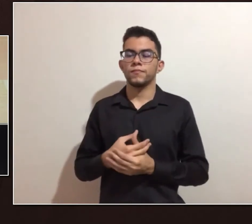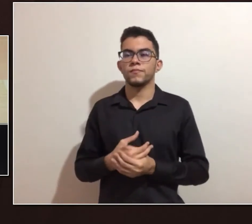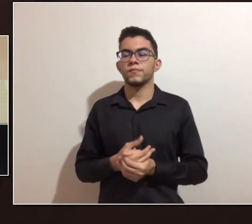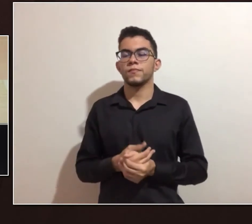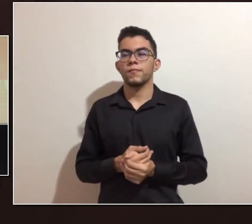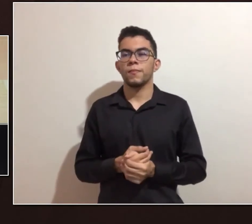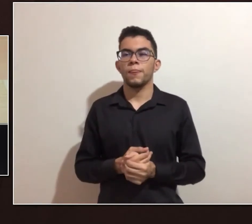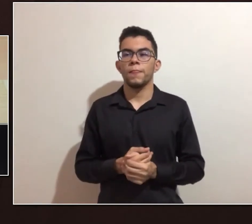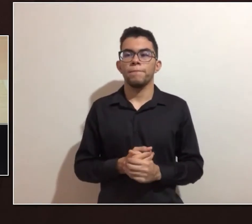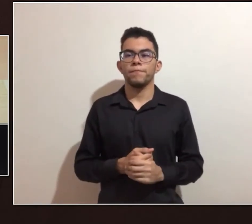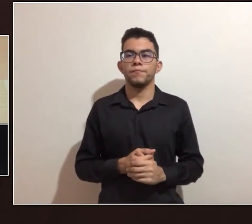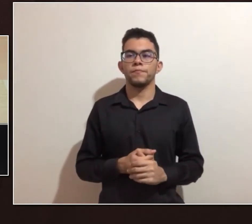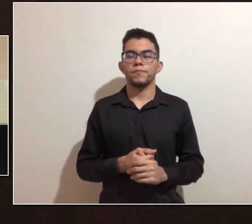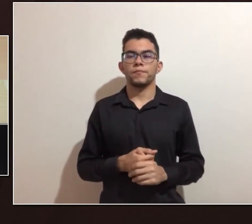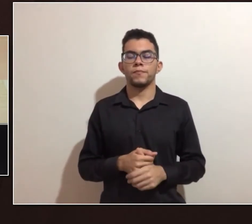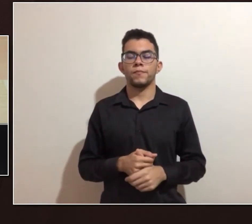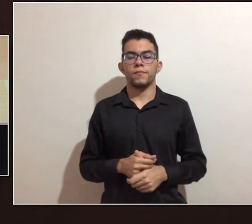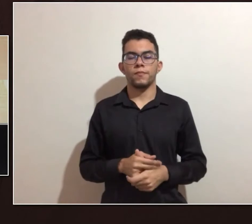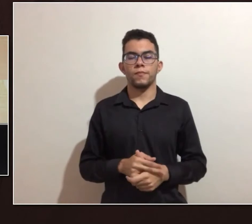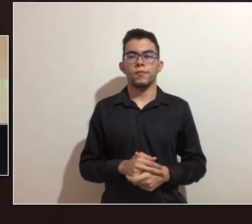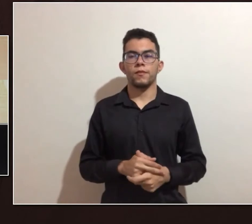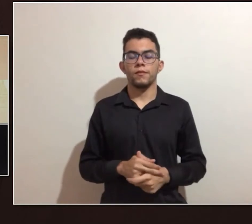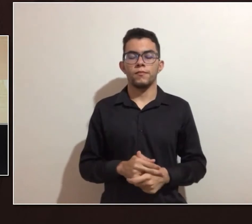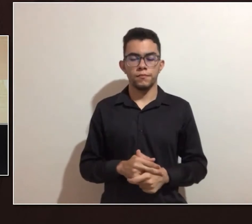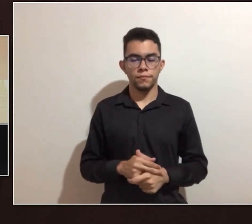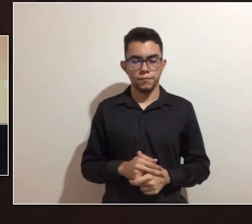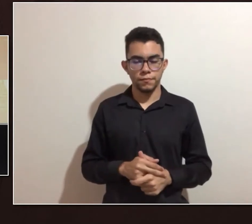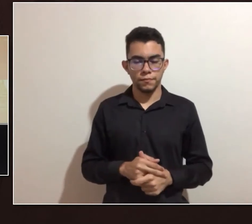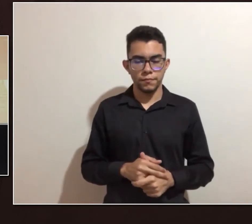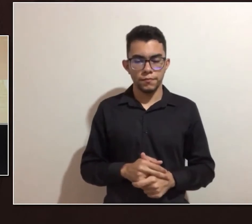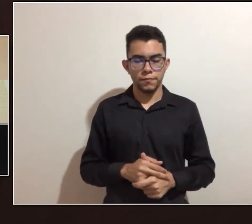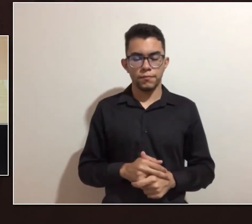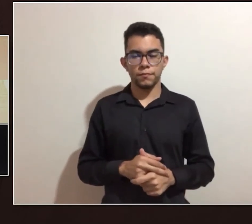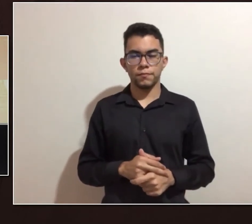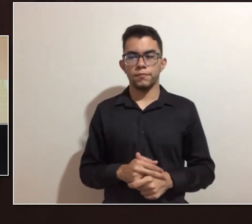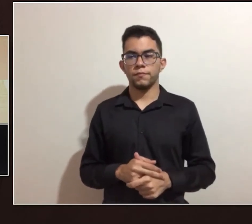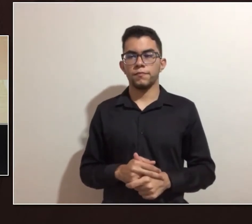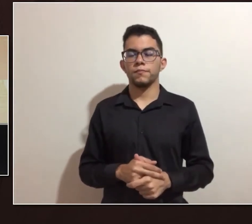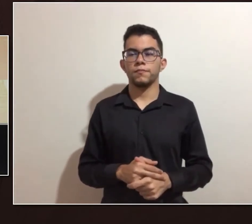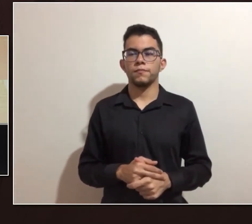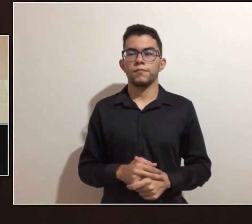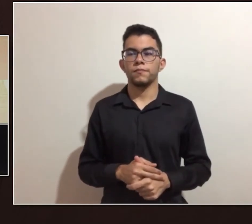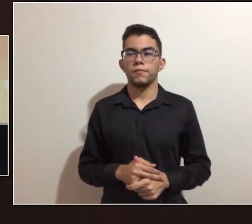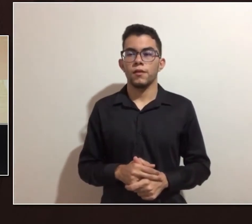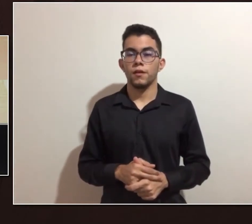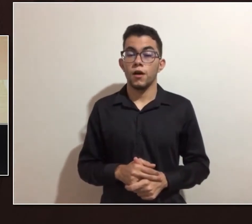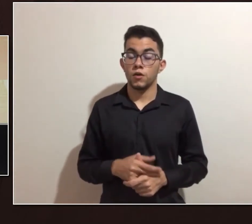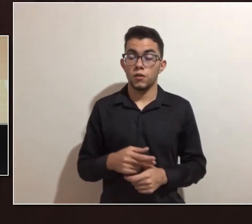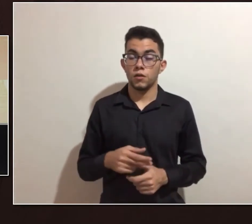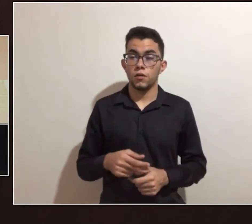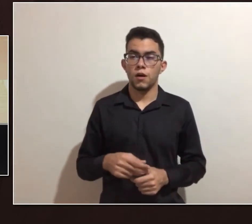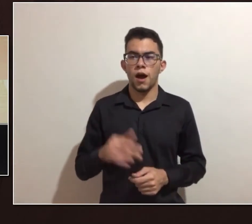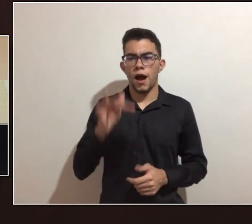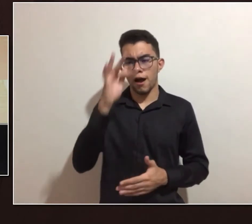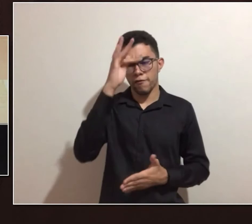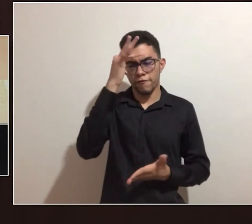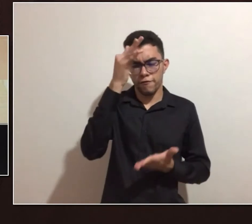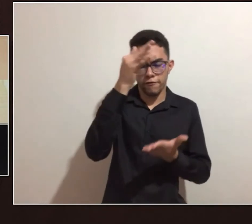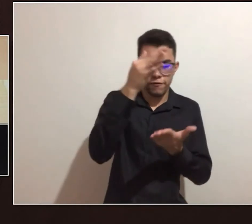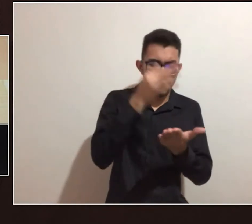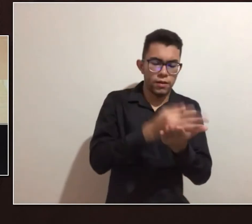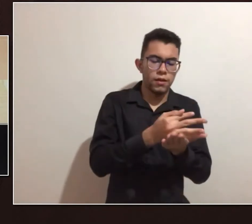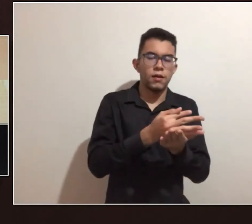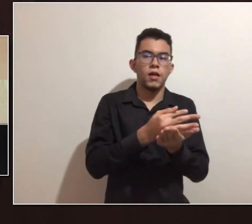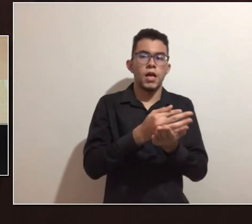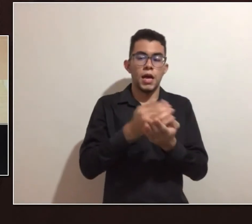a fé, irmãos, está entregando uma vida de Deus, tá? E receberam a